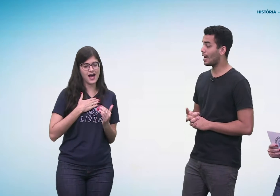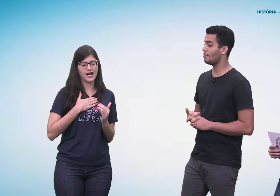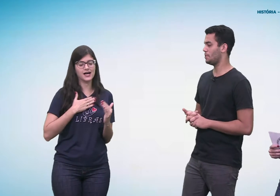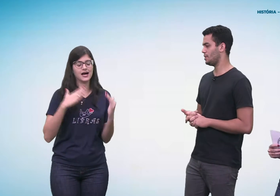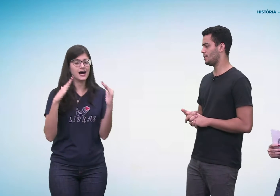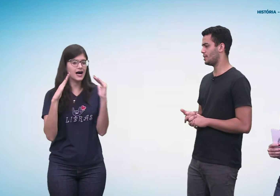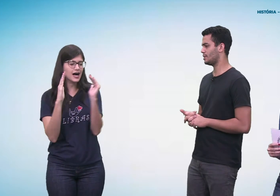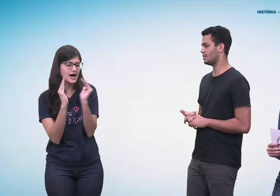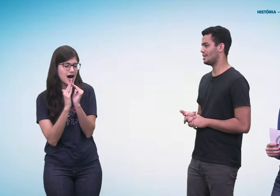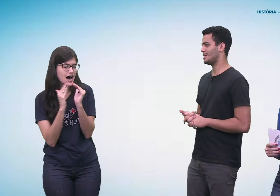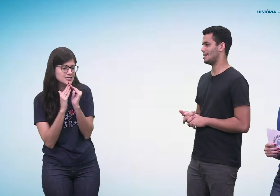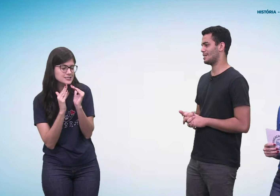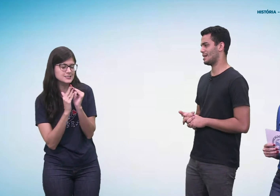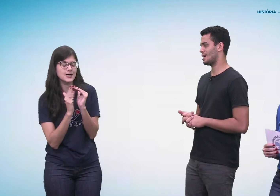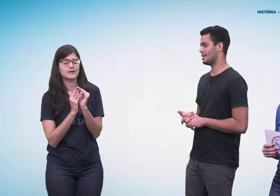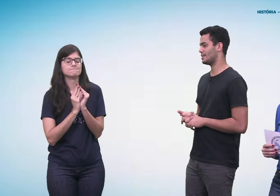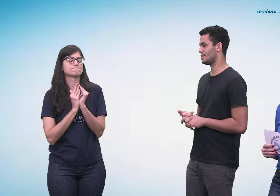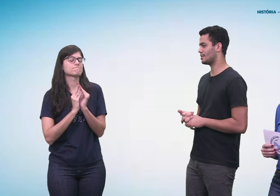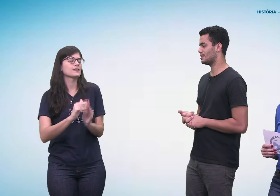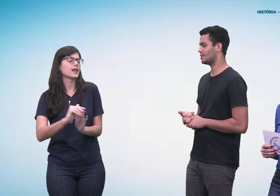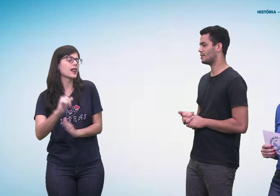A minha casa